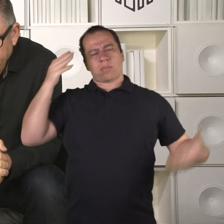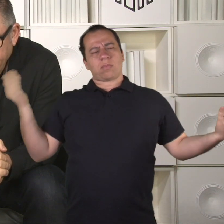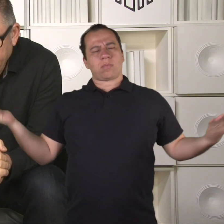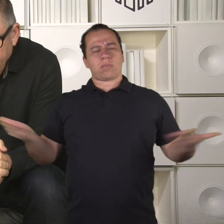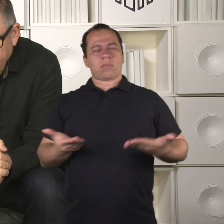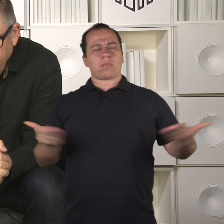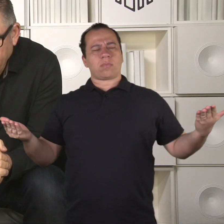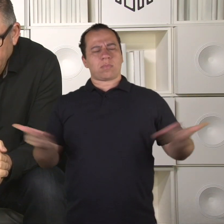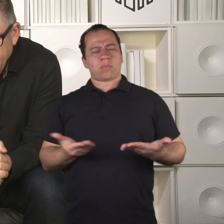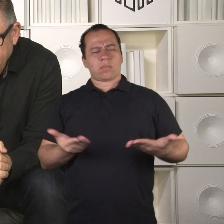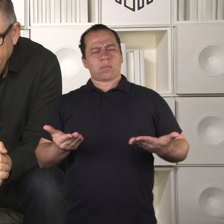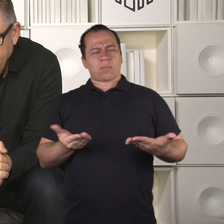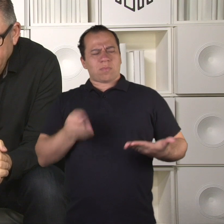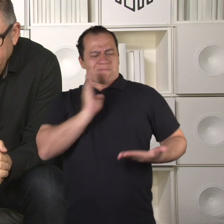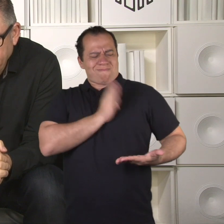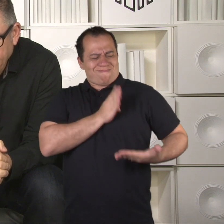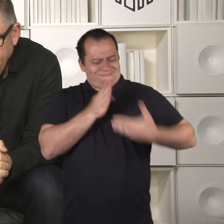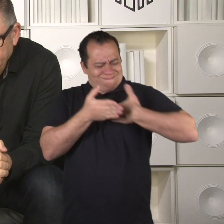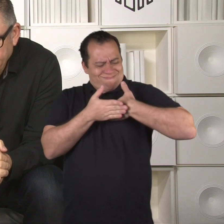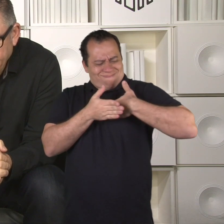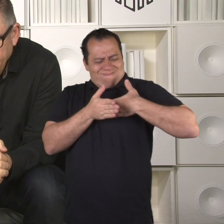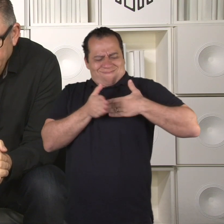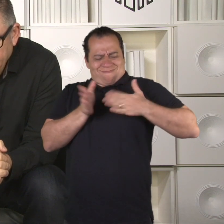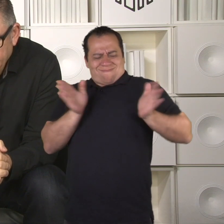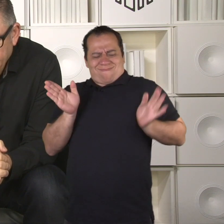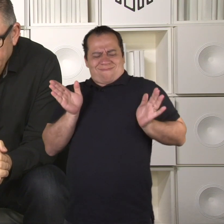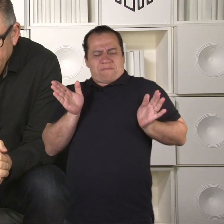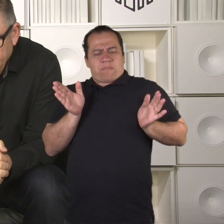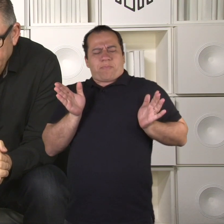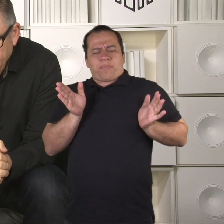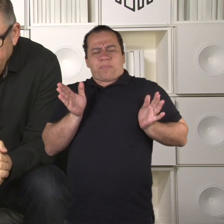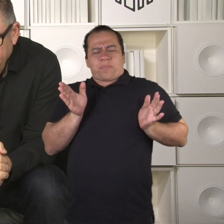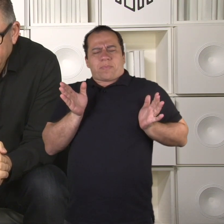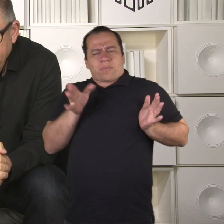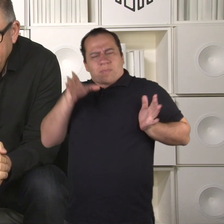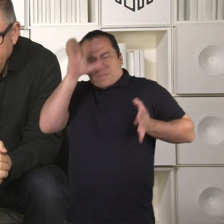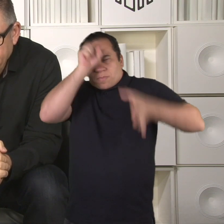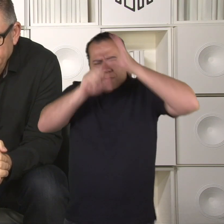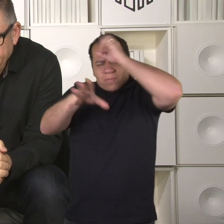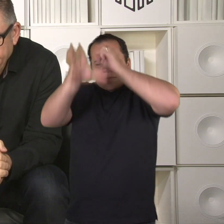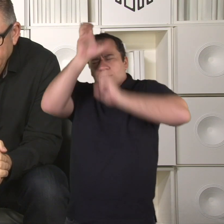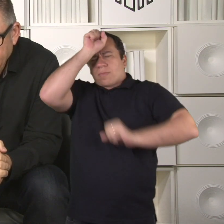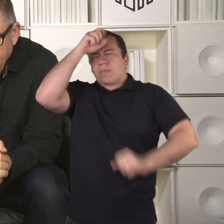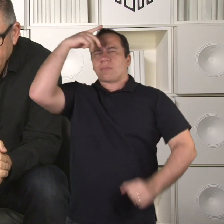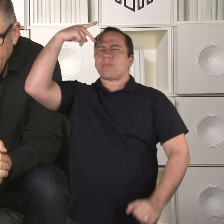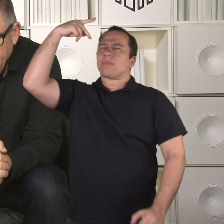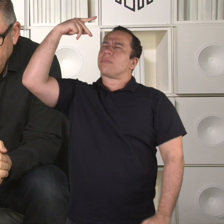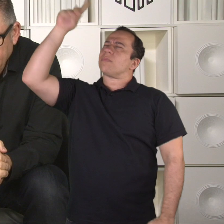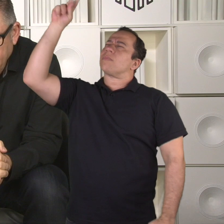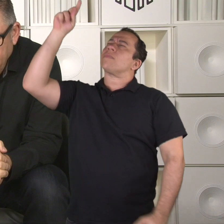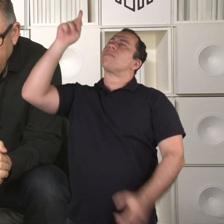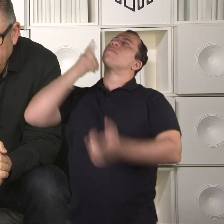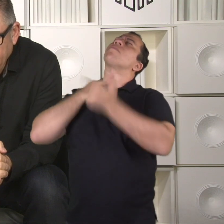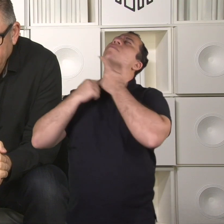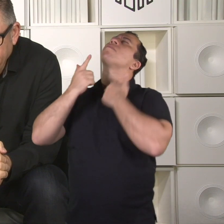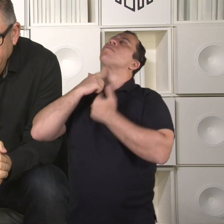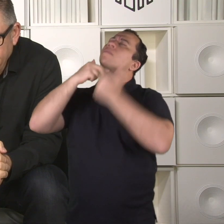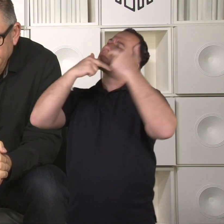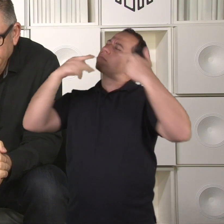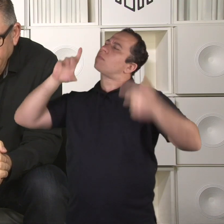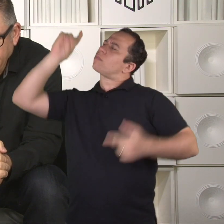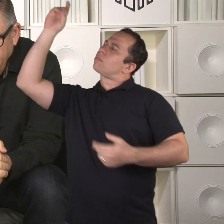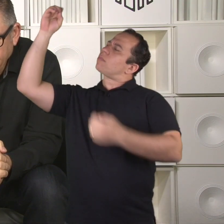estiverem com o coração aberto para o Evangelho. Que a tua